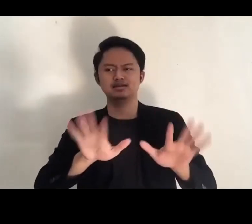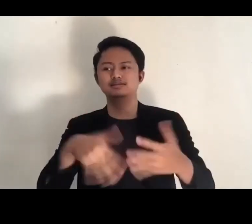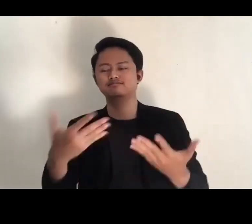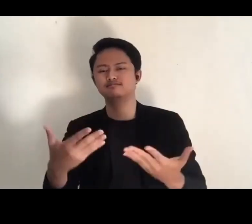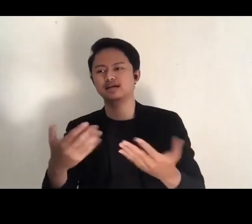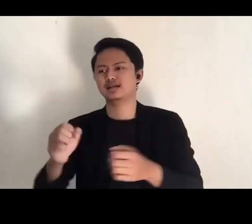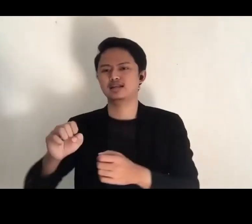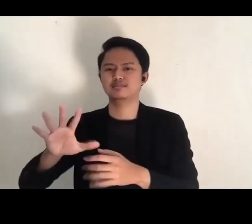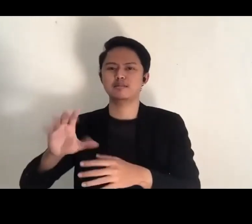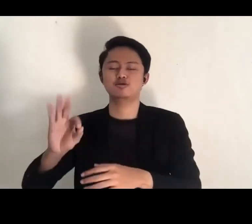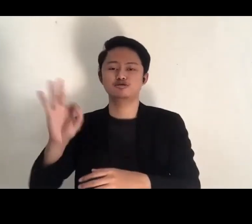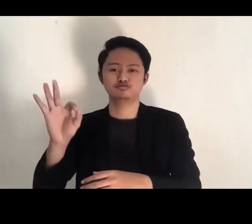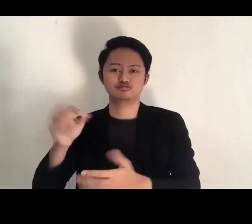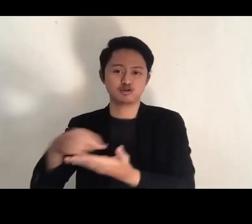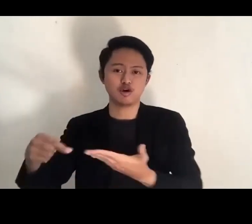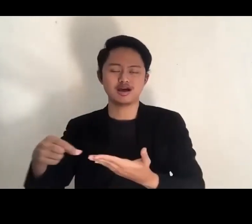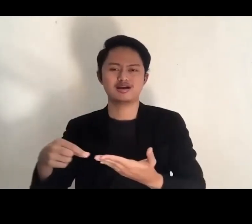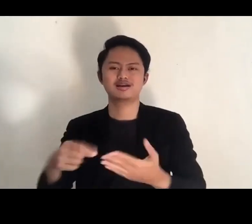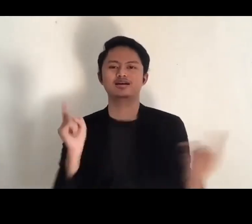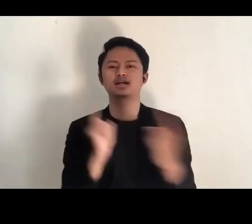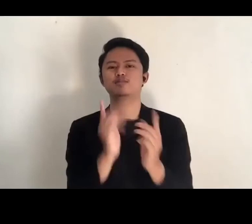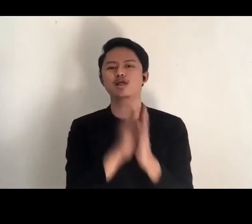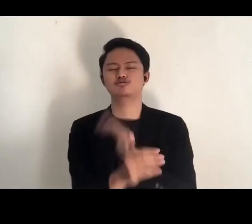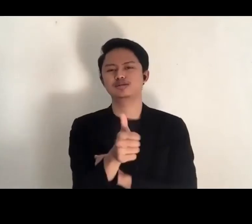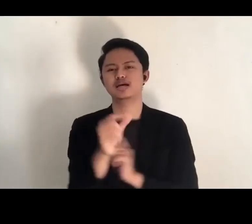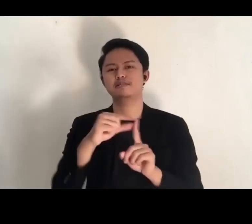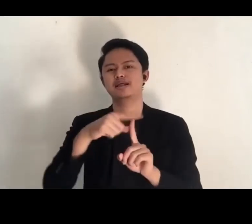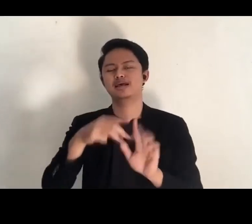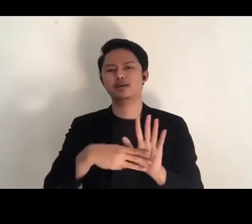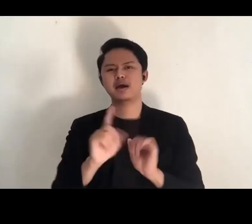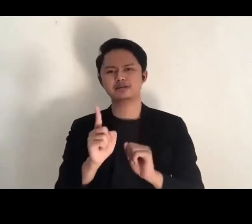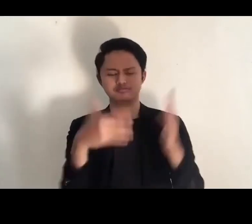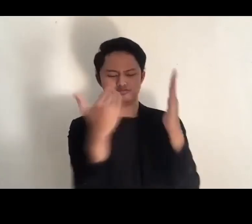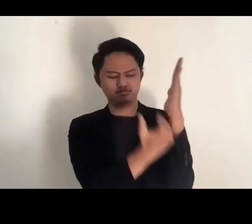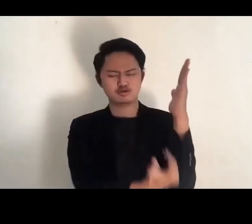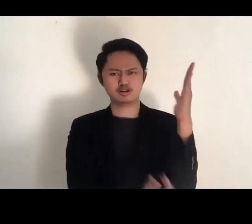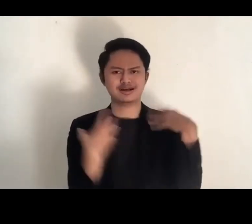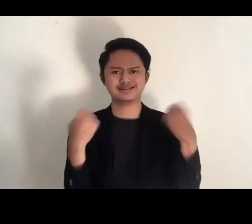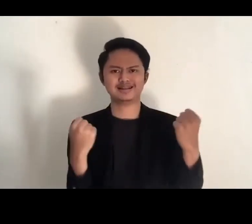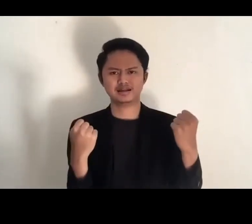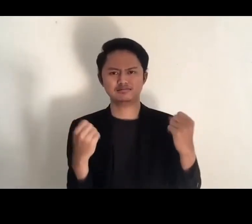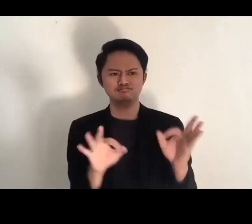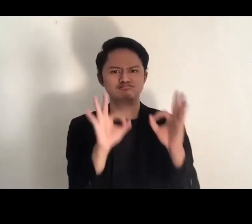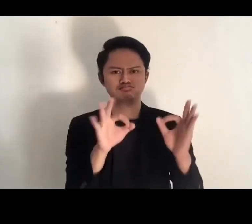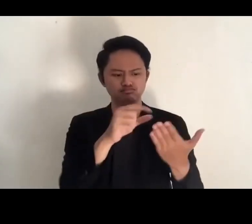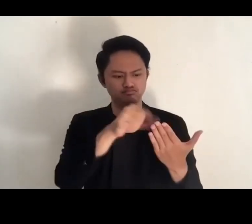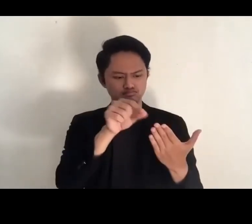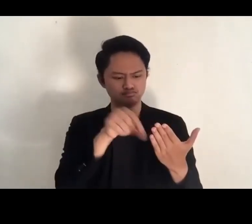untuk melaksanakan pembelajaran tatap muka karena telah memenuhi standar protokol kesehatan